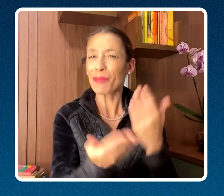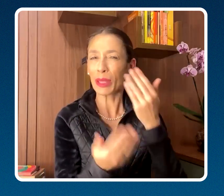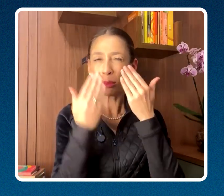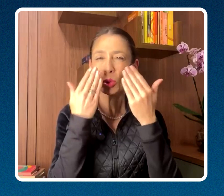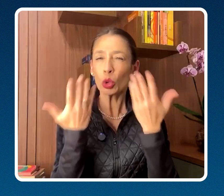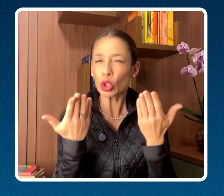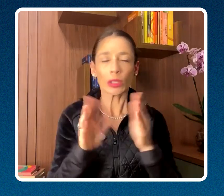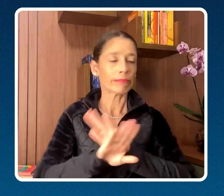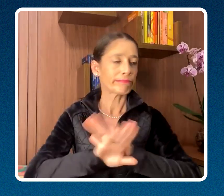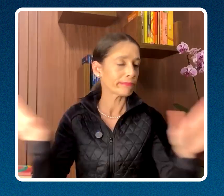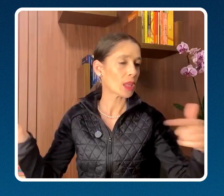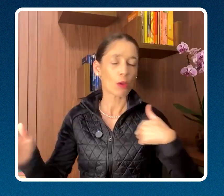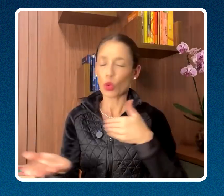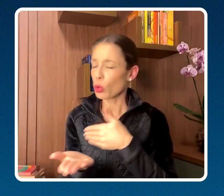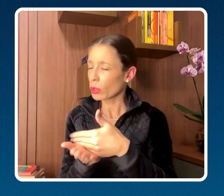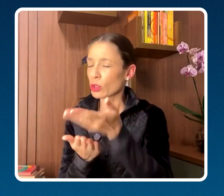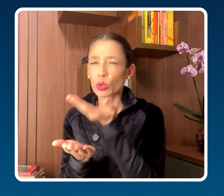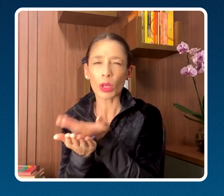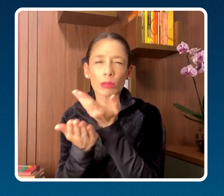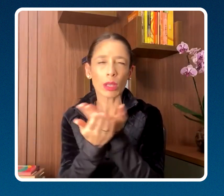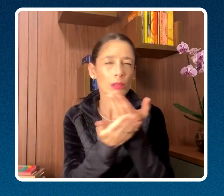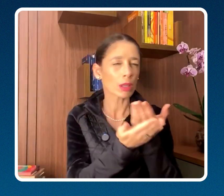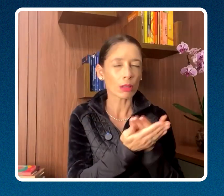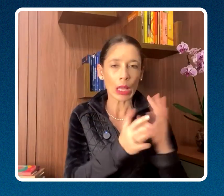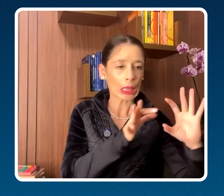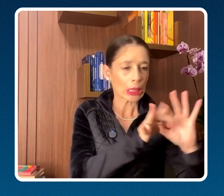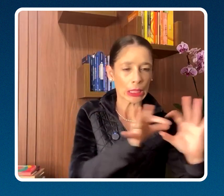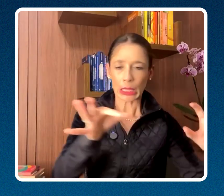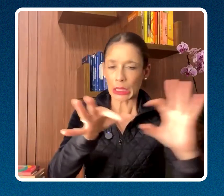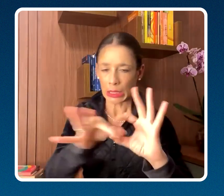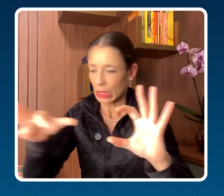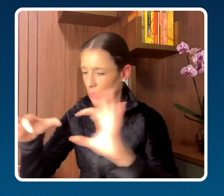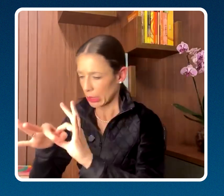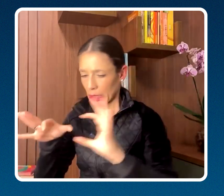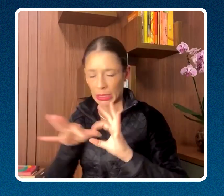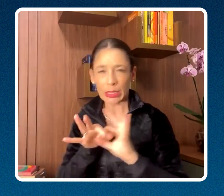a estudar, assim, de verdade, fui ligando uma coisa a outra, né, lia os textos